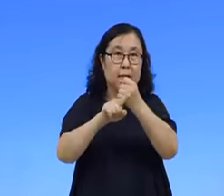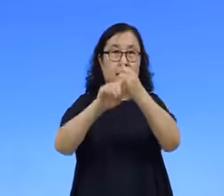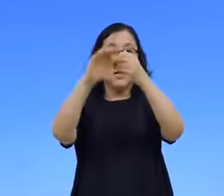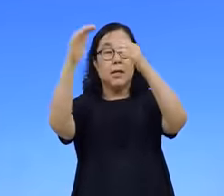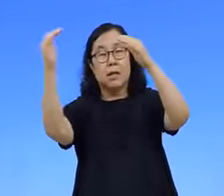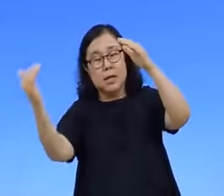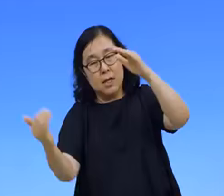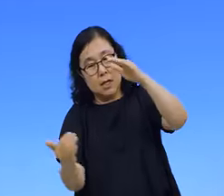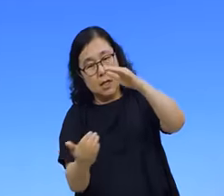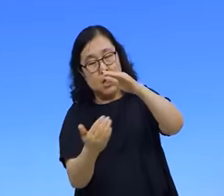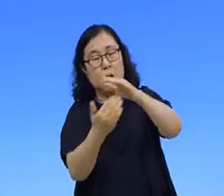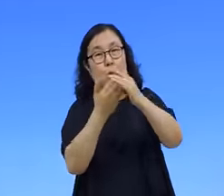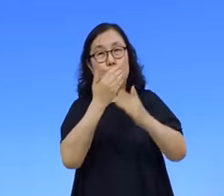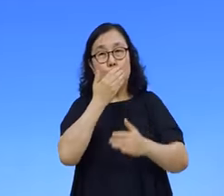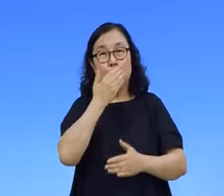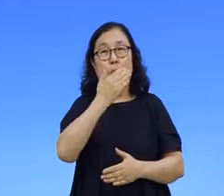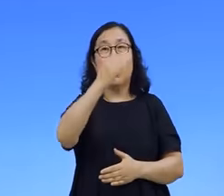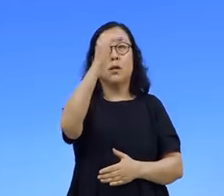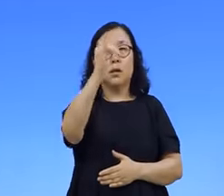이루어지도록